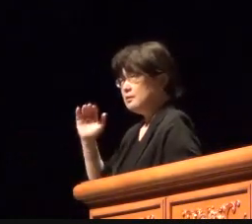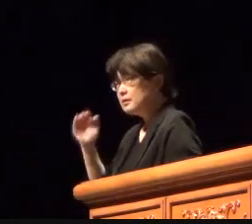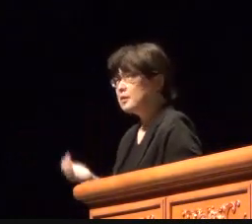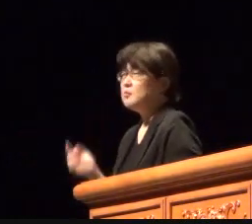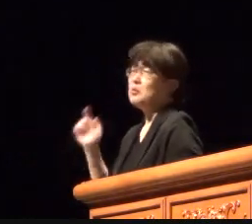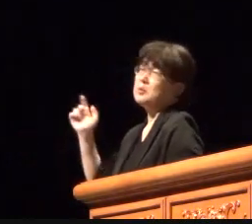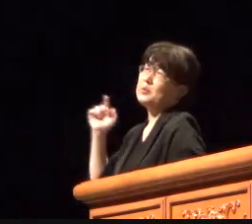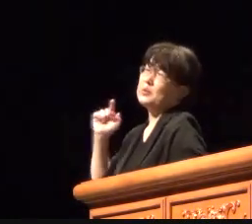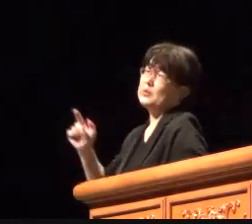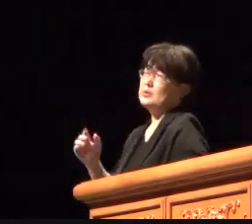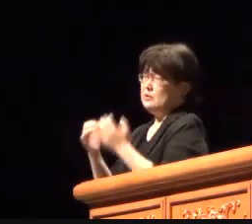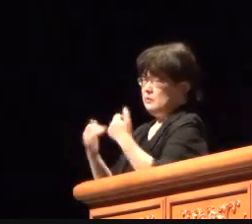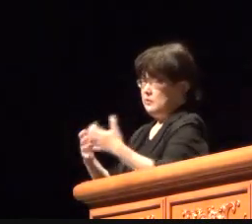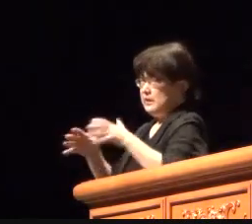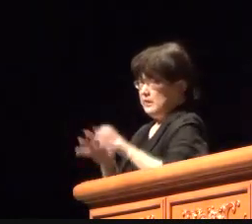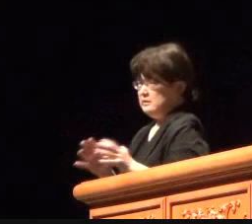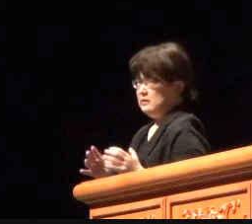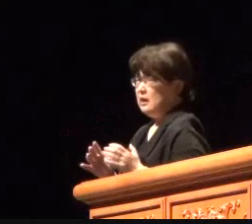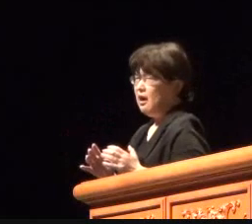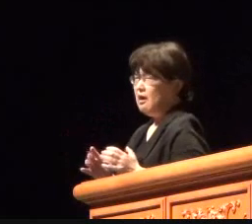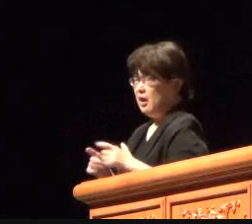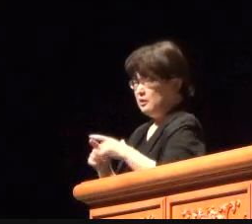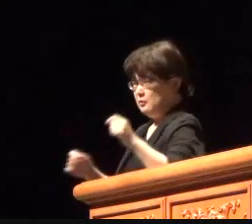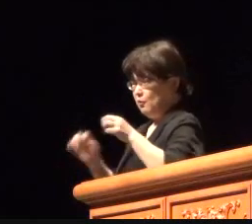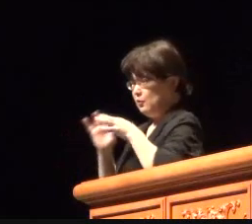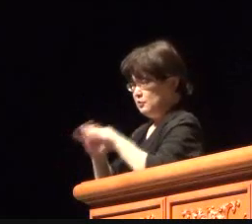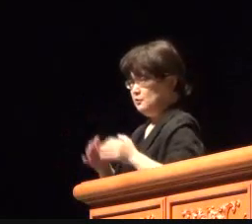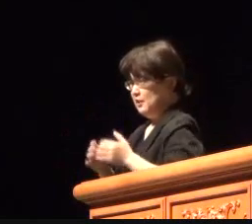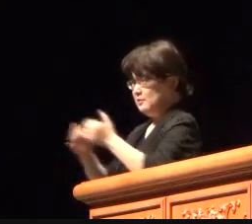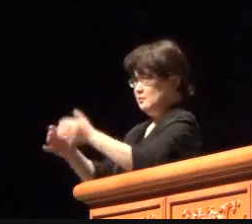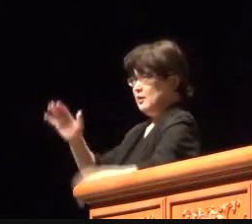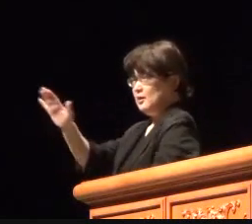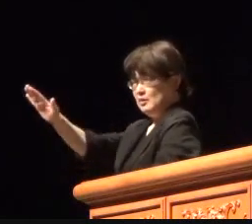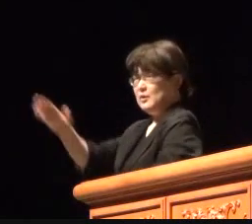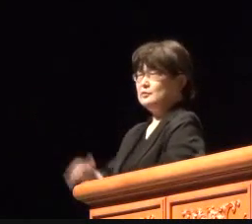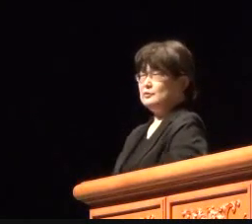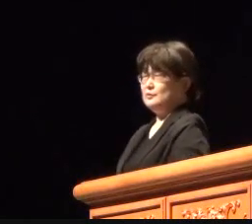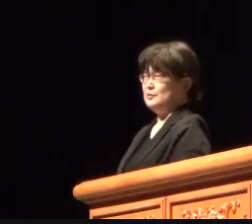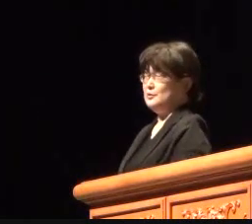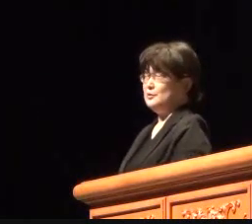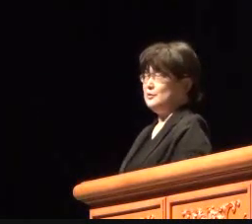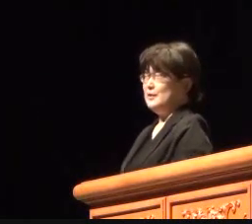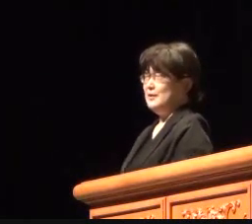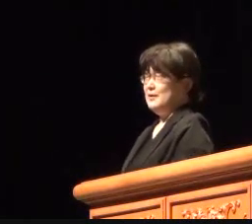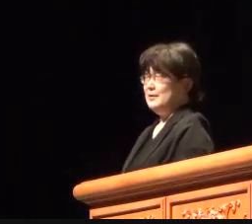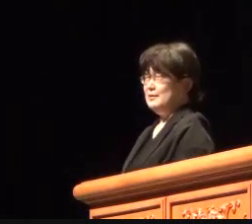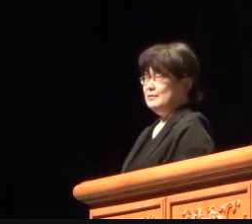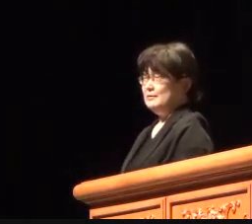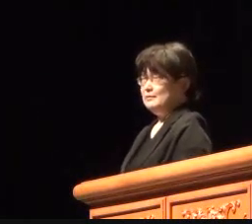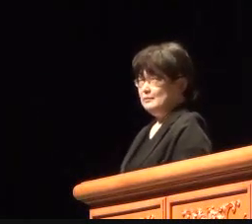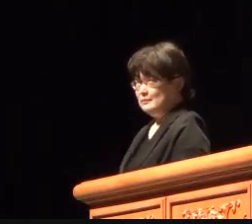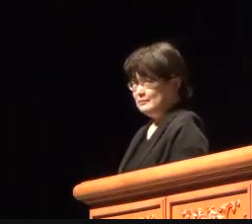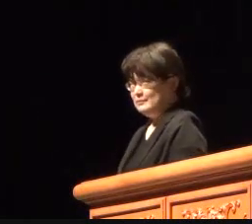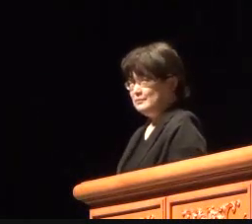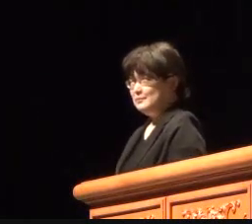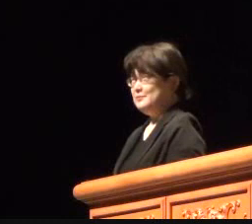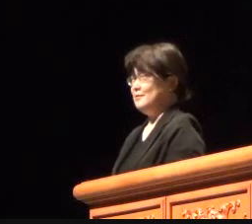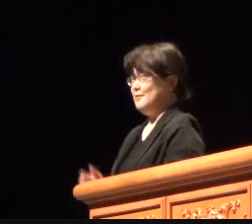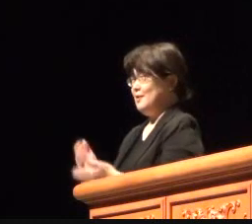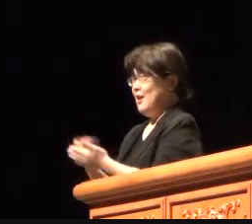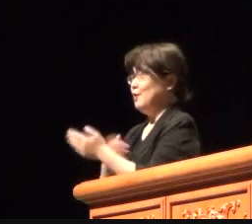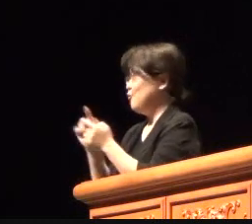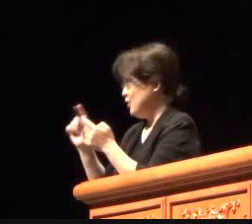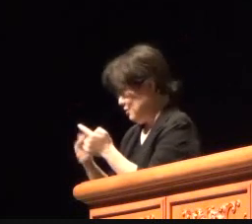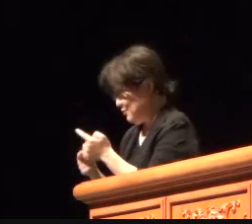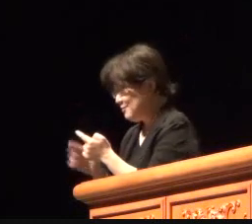ってしまいます。さっきもうあと1分って出てたのが今思い出しました。あと数十秒だと思います